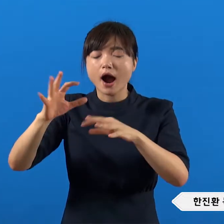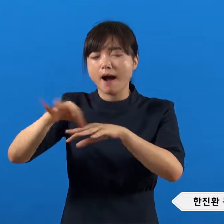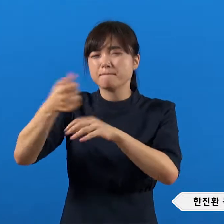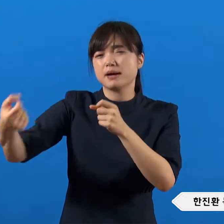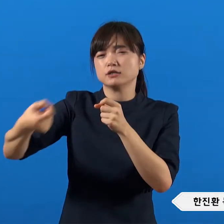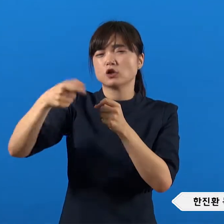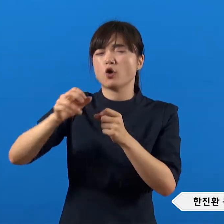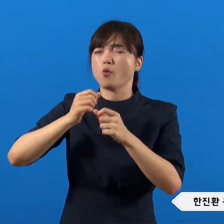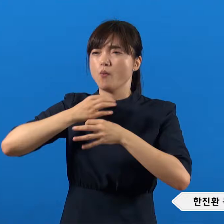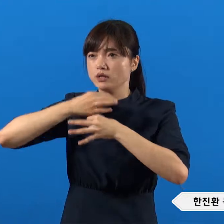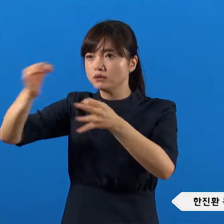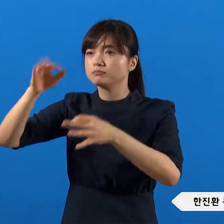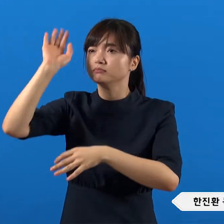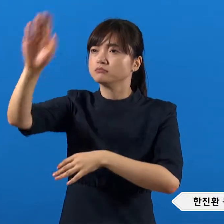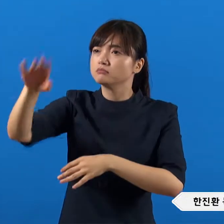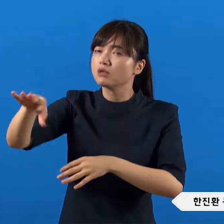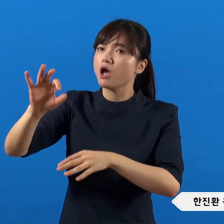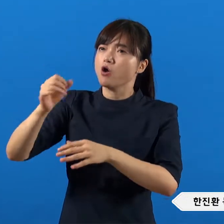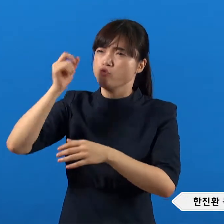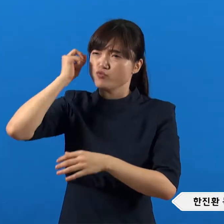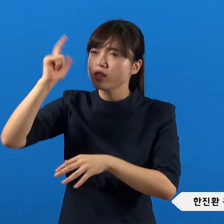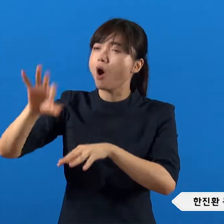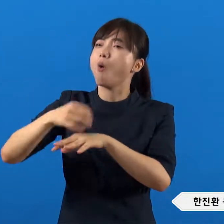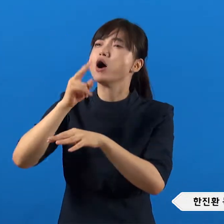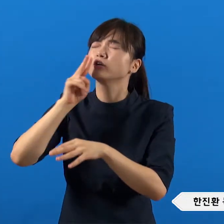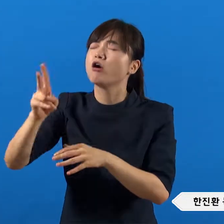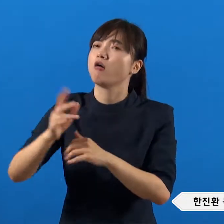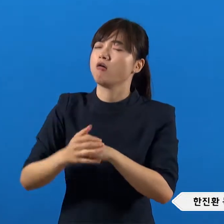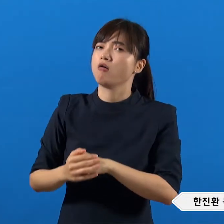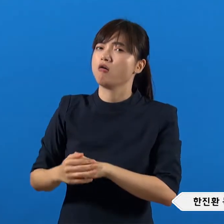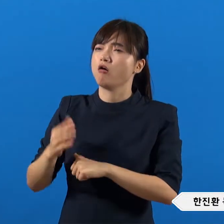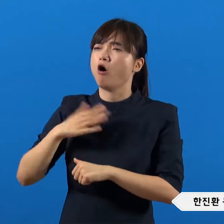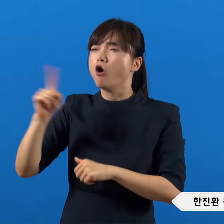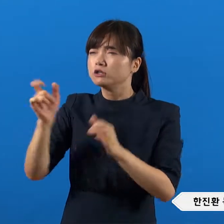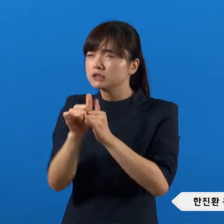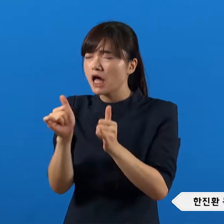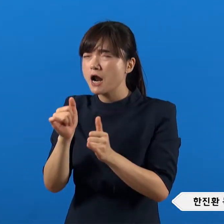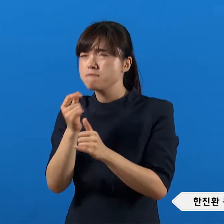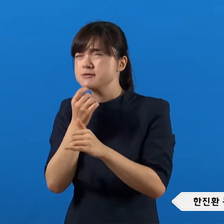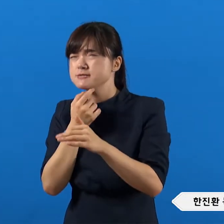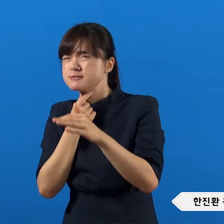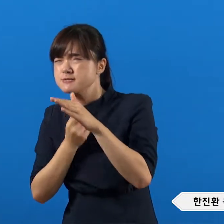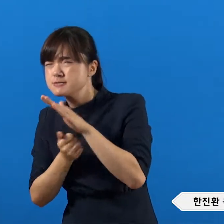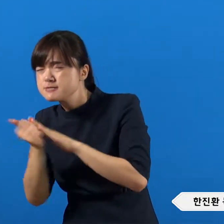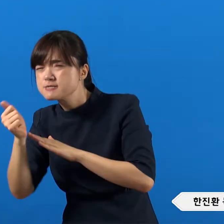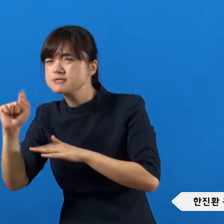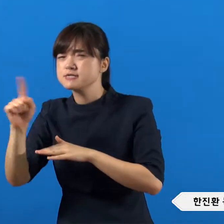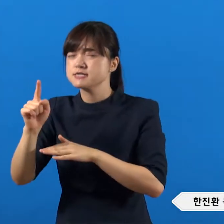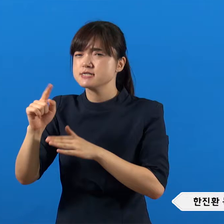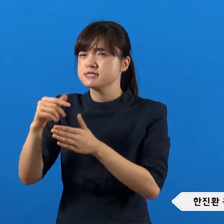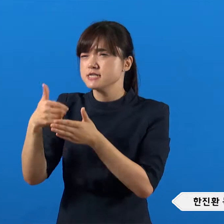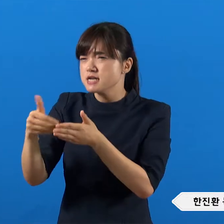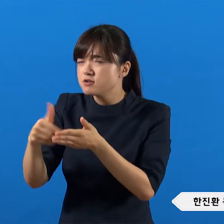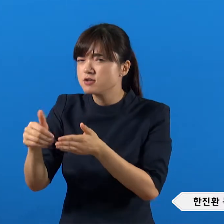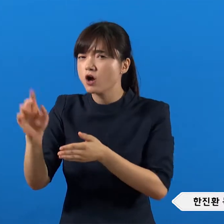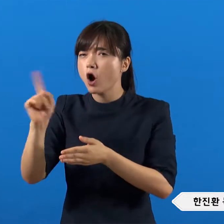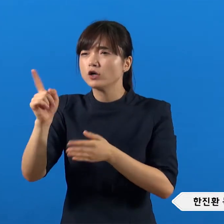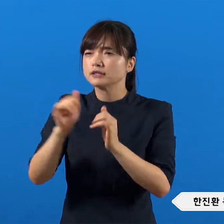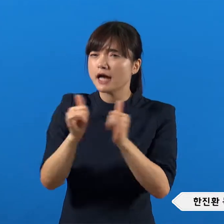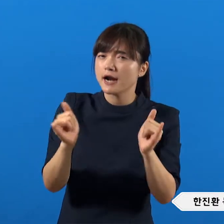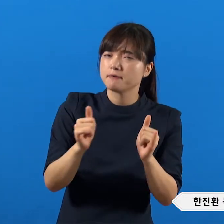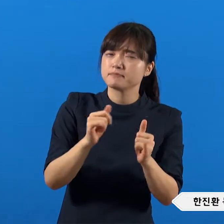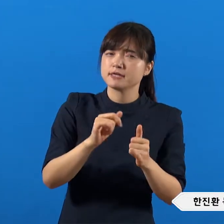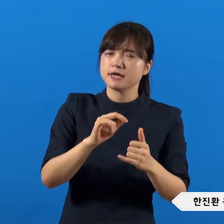이렇게 외쳤습니다. 위대한 폐하시여, 어떤 사람의 야망은 예술입니다. 어떤 사람의 야망은